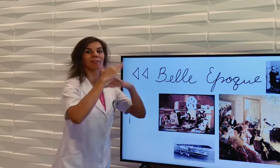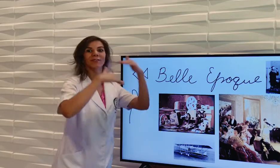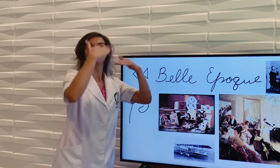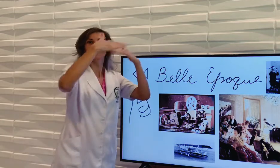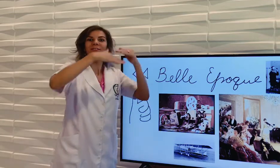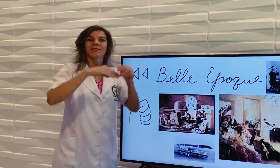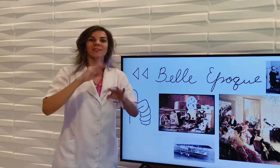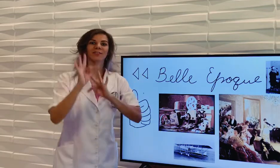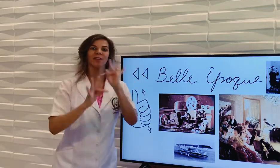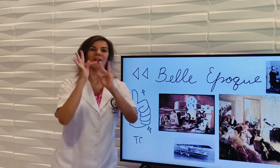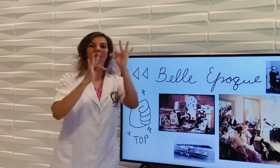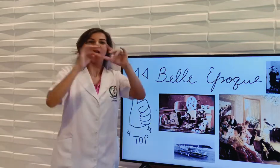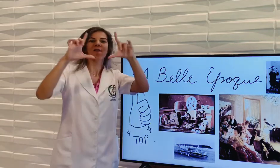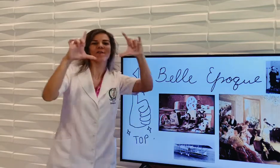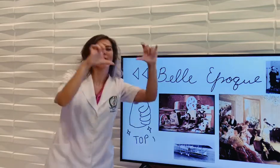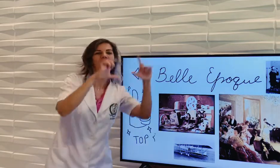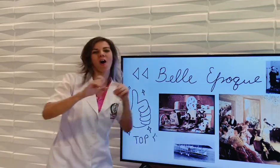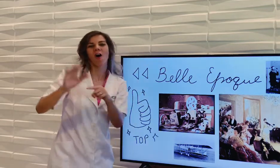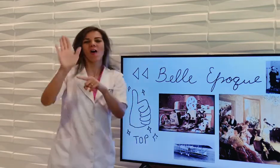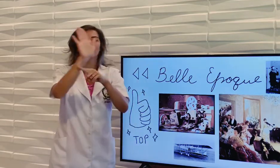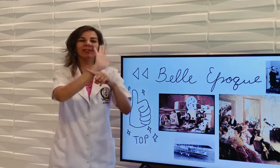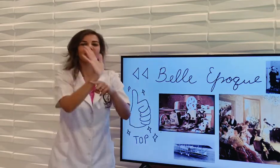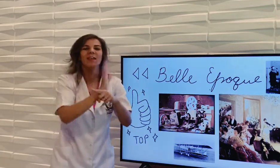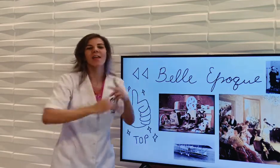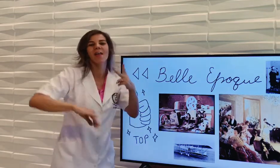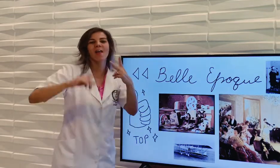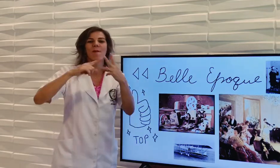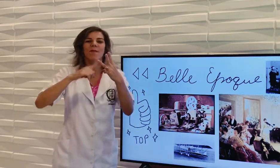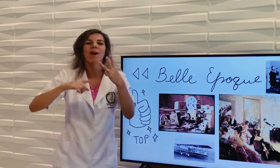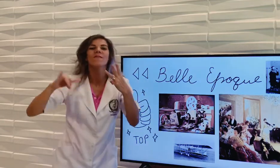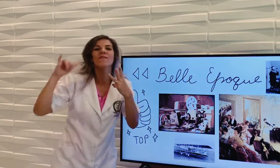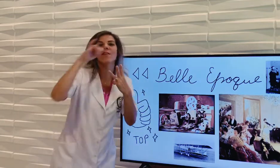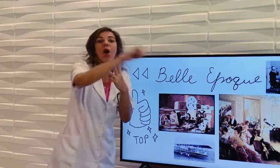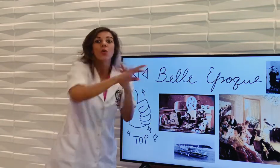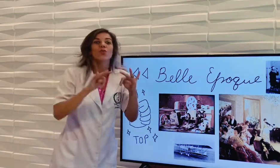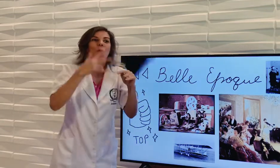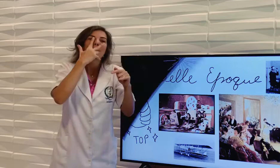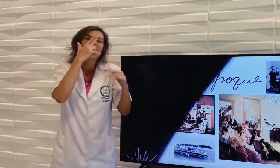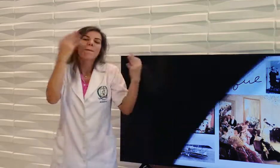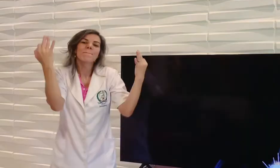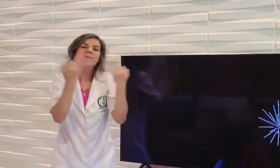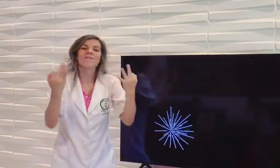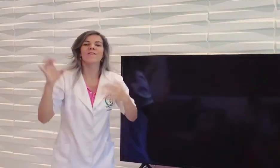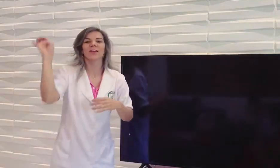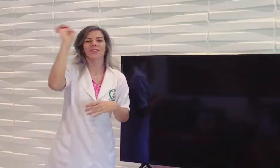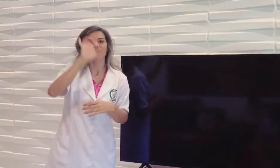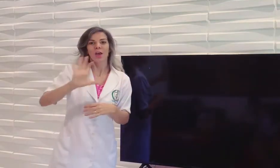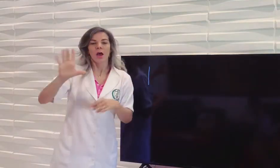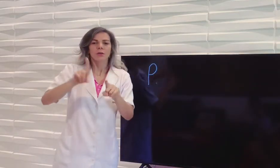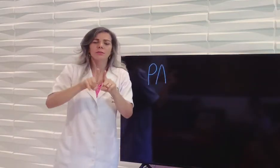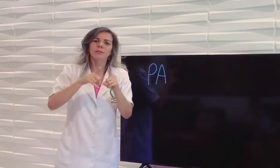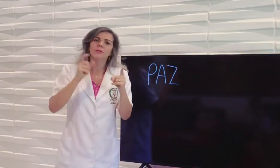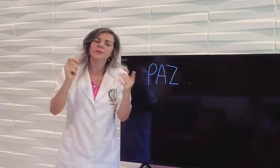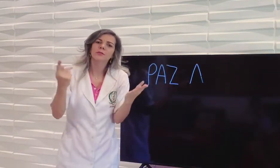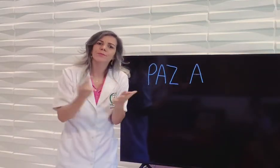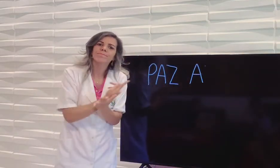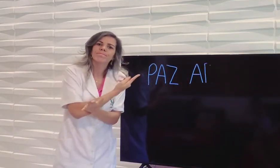a fotografia, o cinema, o avião, tudo parecia perfeito na Europa. Mas o que acontecia por trás não era bem